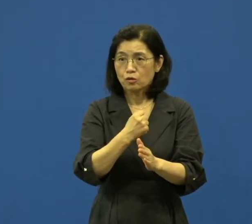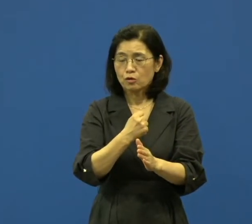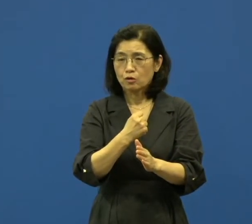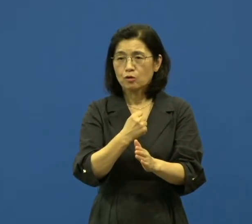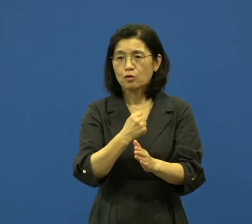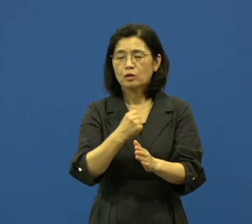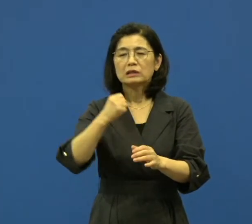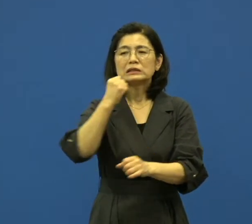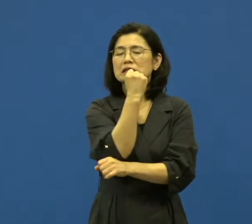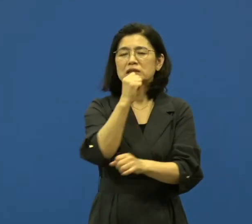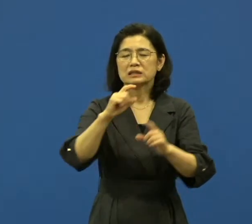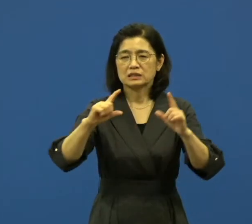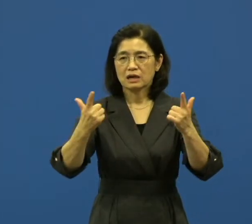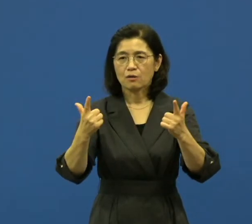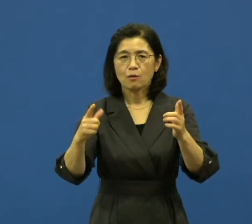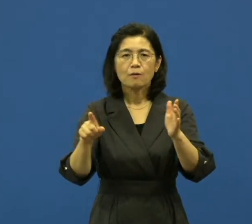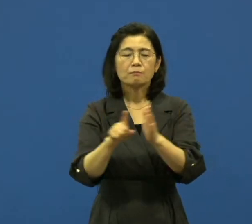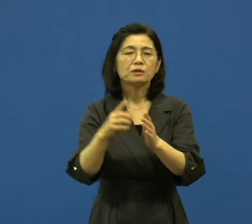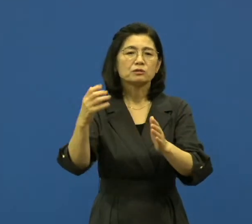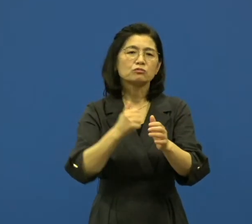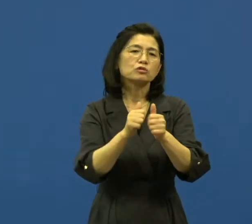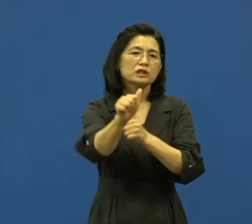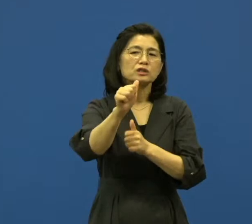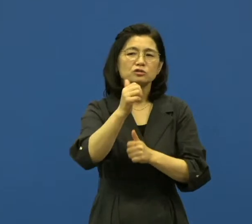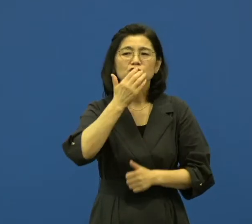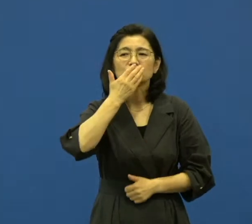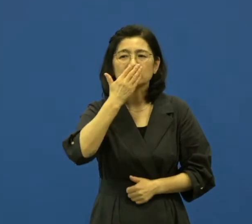오늘 여러분 믿음의 눈은 한꺼번에 떠지지 않습니다.